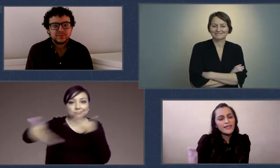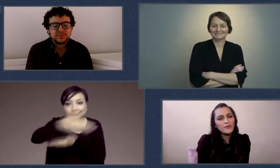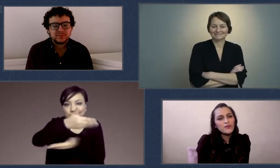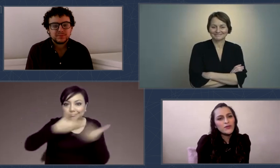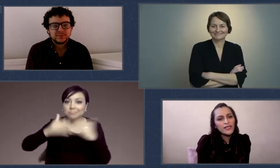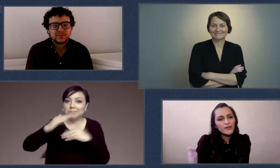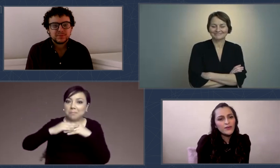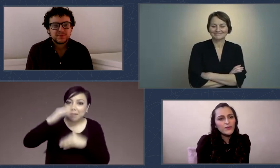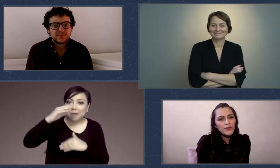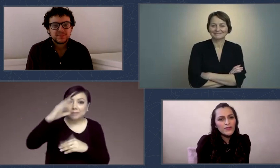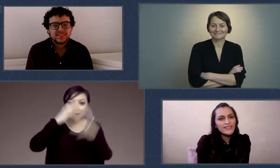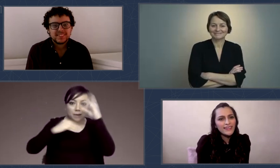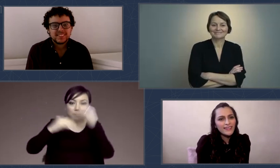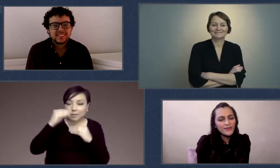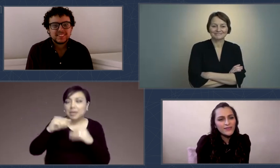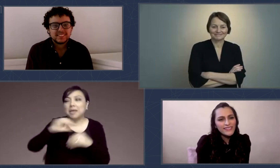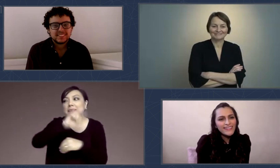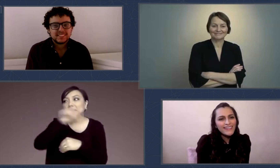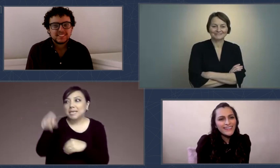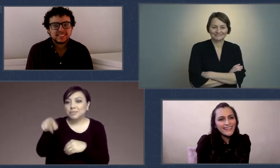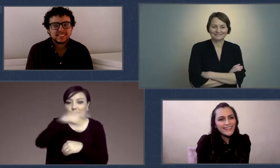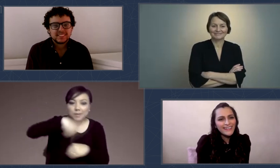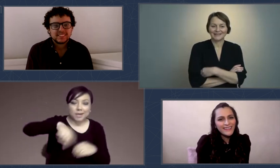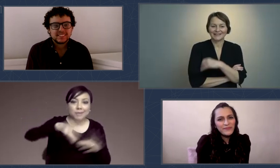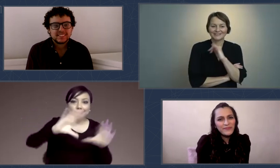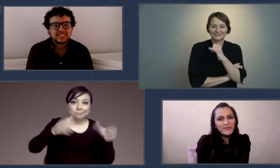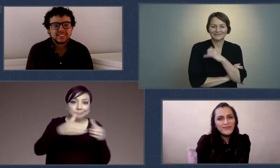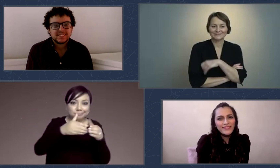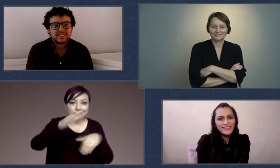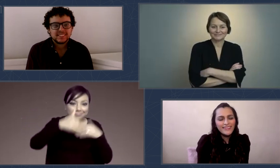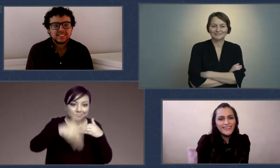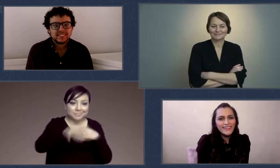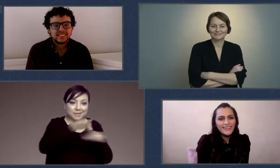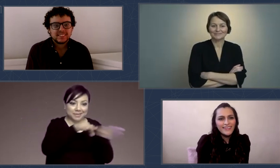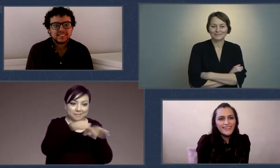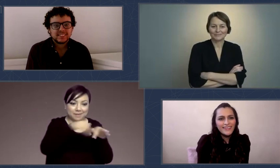ya te estaremos contando cómo nos está yendo en la red.